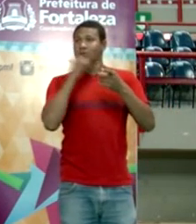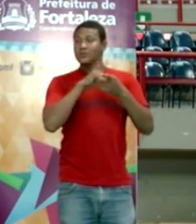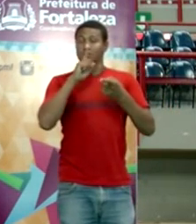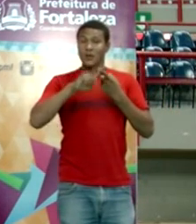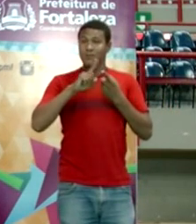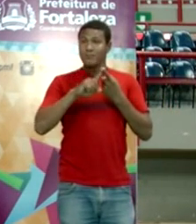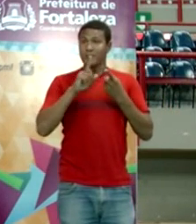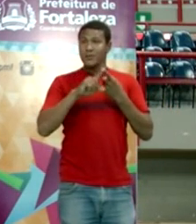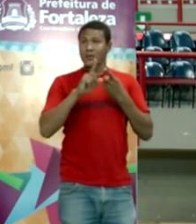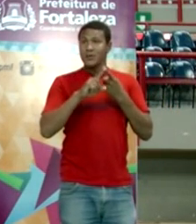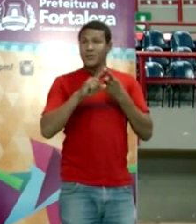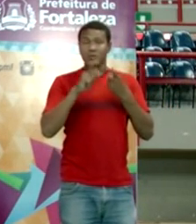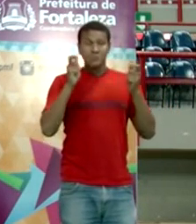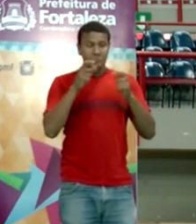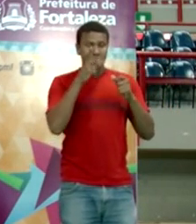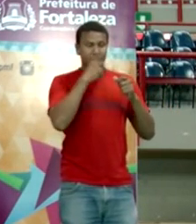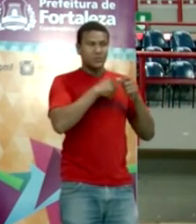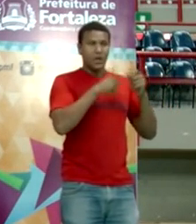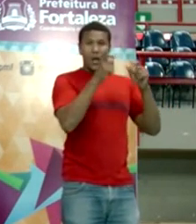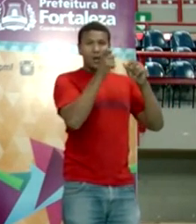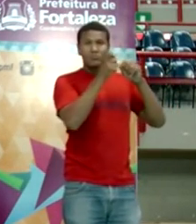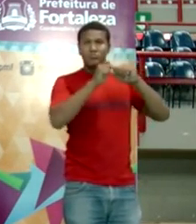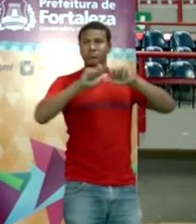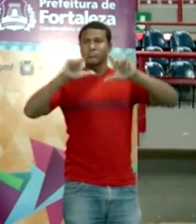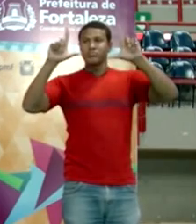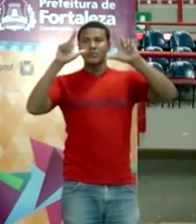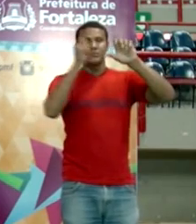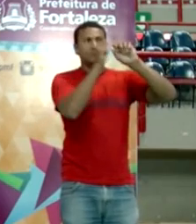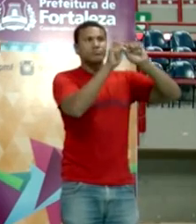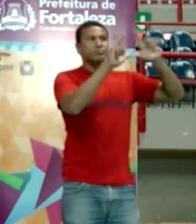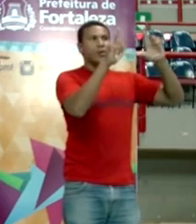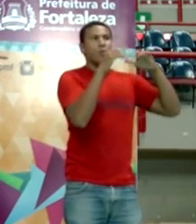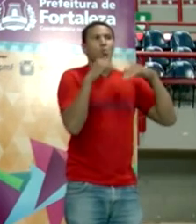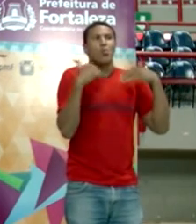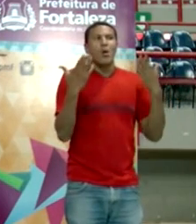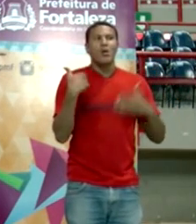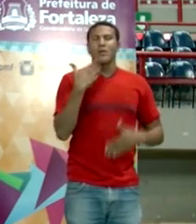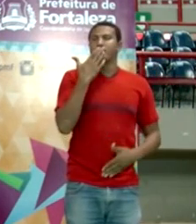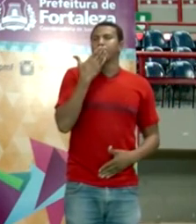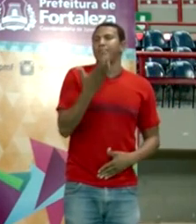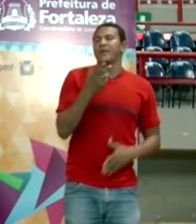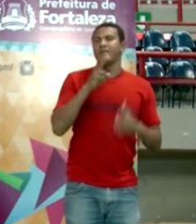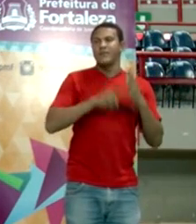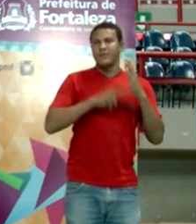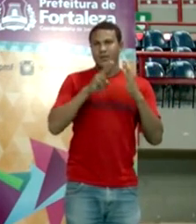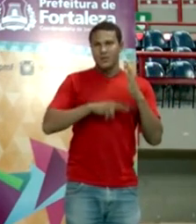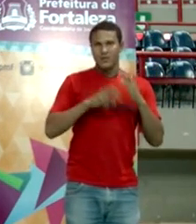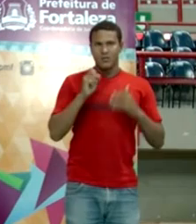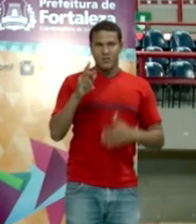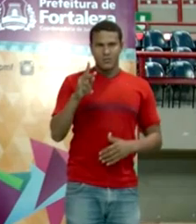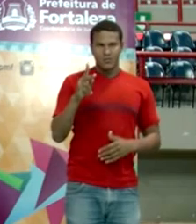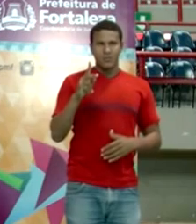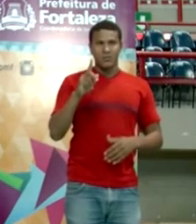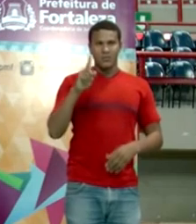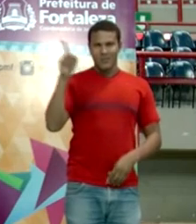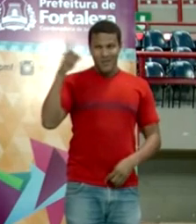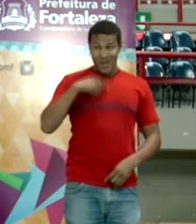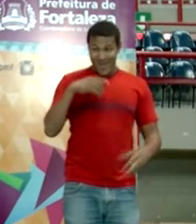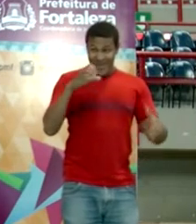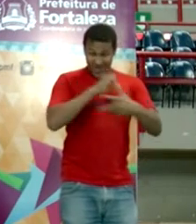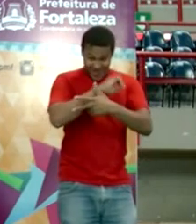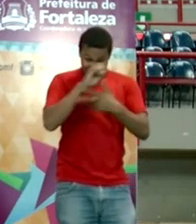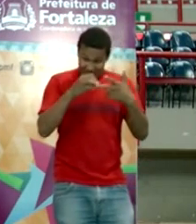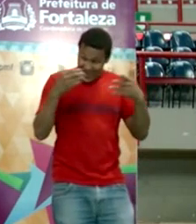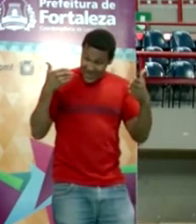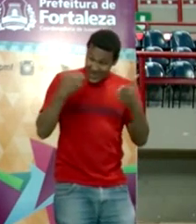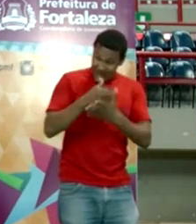você escolher os seus próprios caminhos de leitura. Guarda isso aí, que quando estiver lá diante da prova,